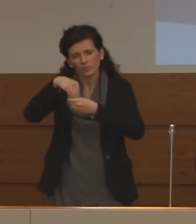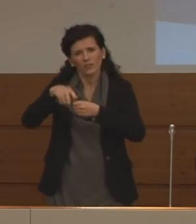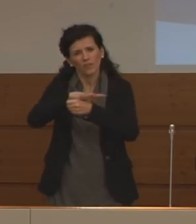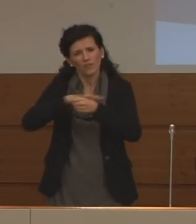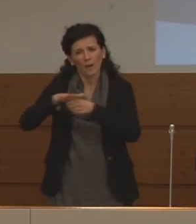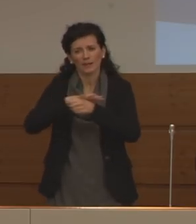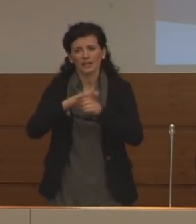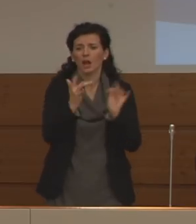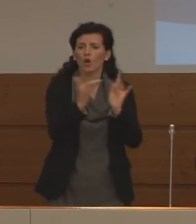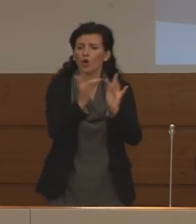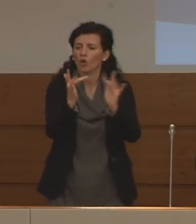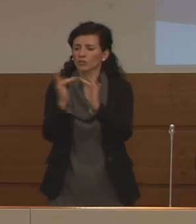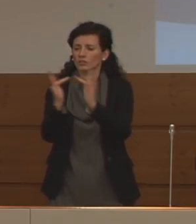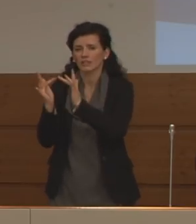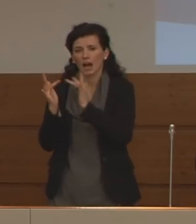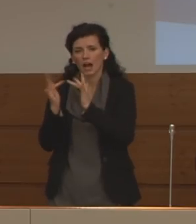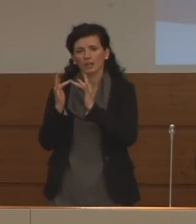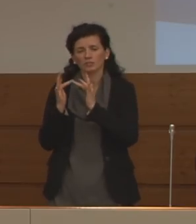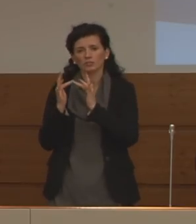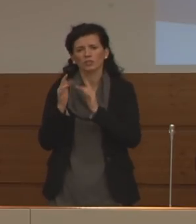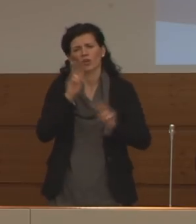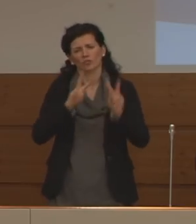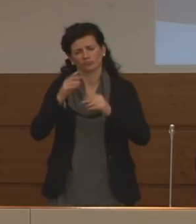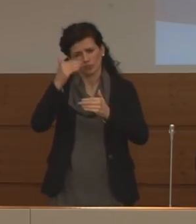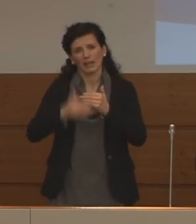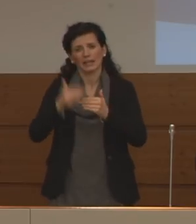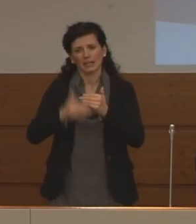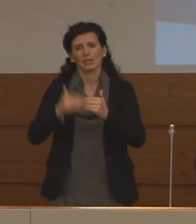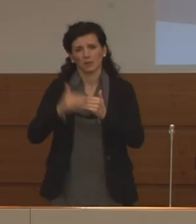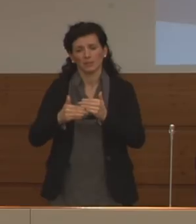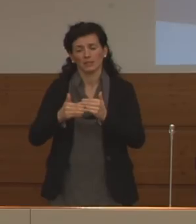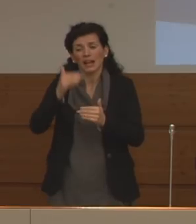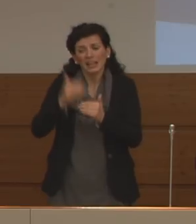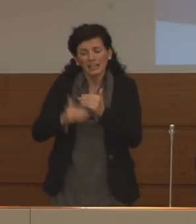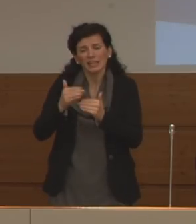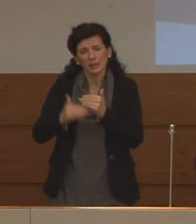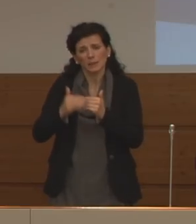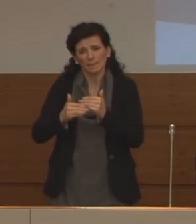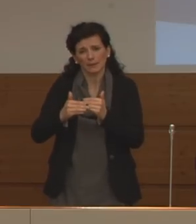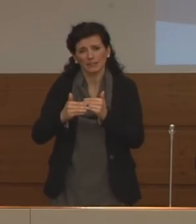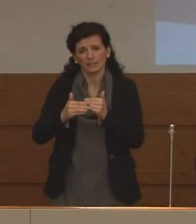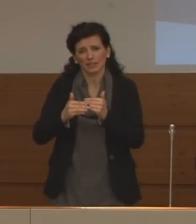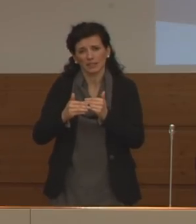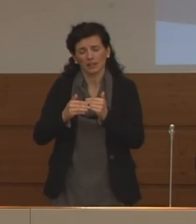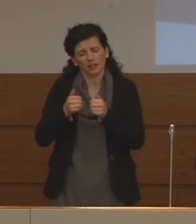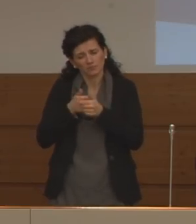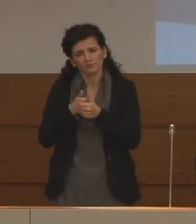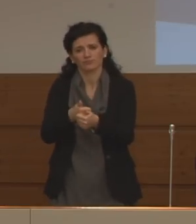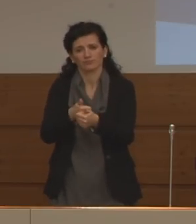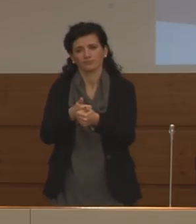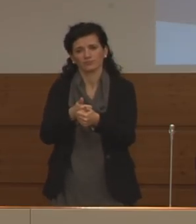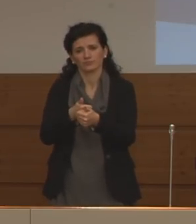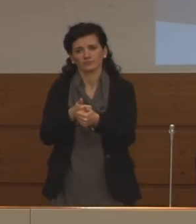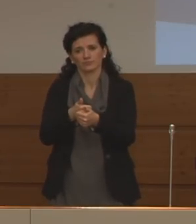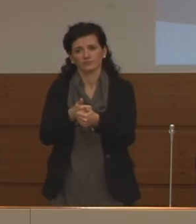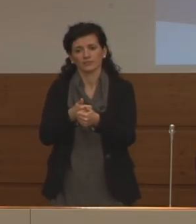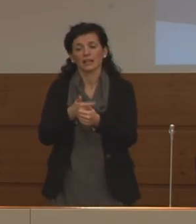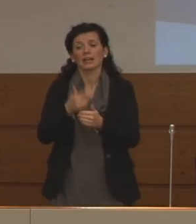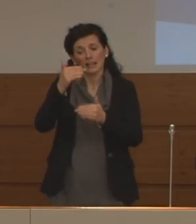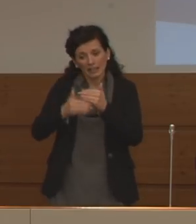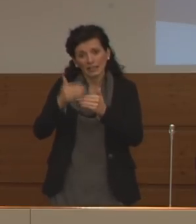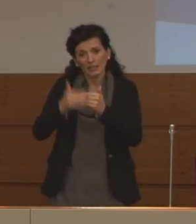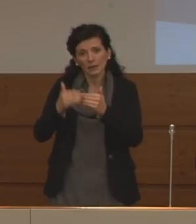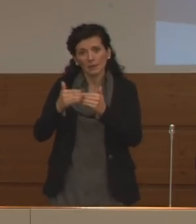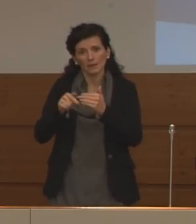contatti limitino sempre di più e sempre maggiormente possibile in maniera